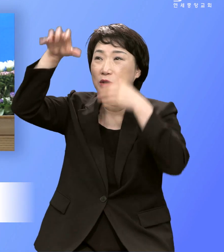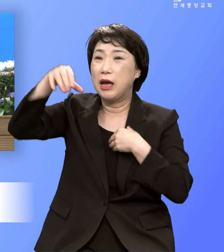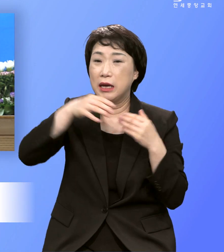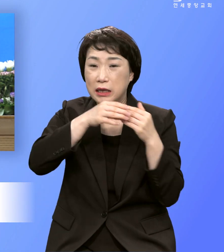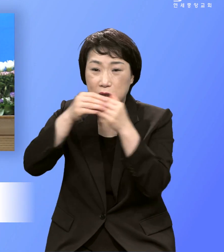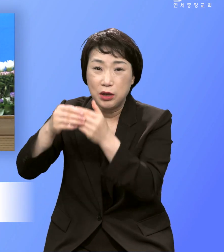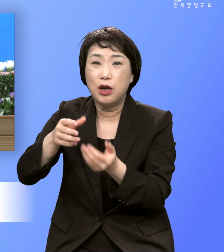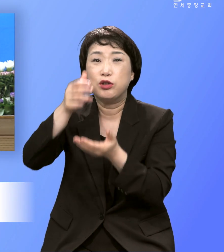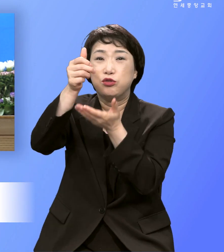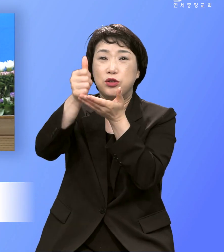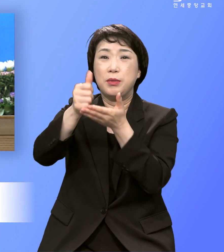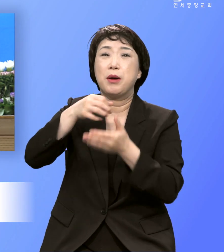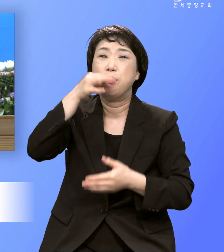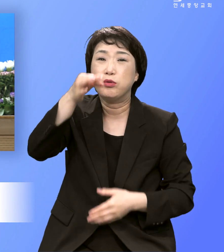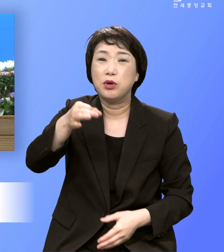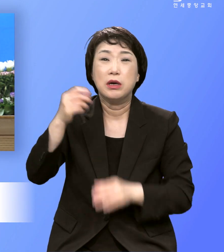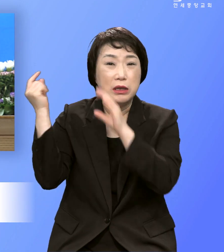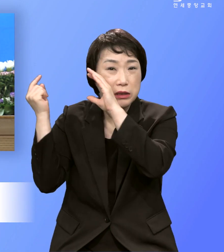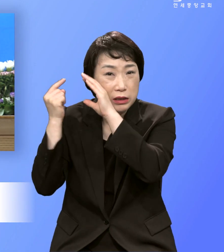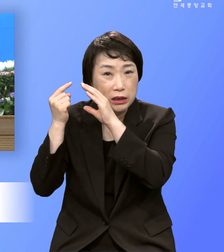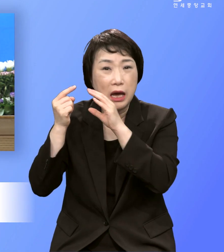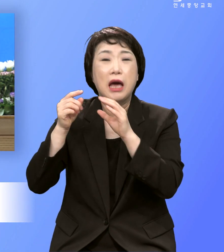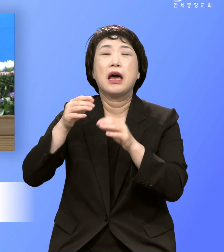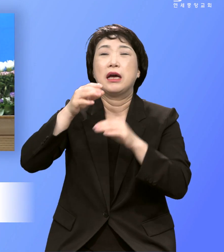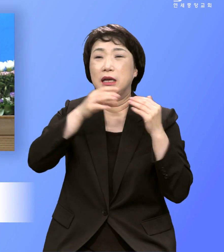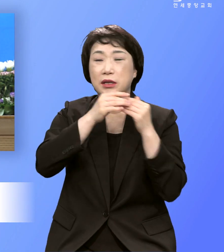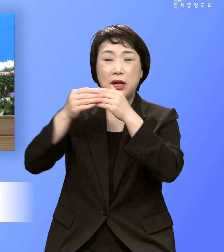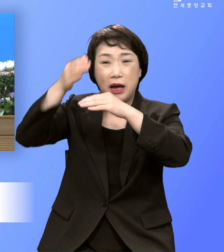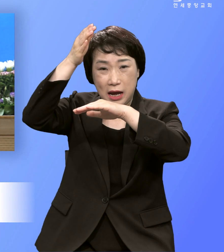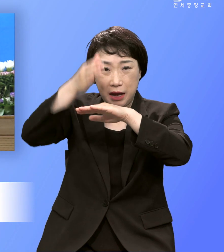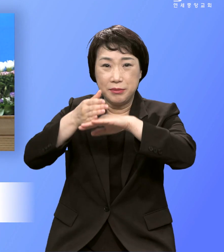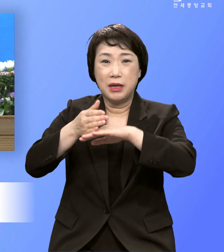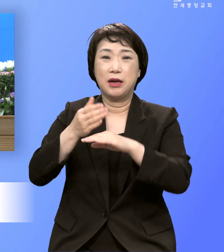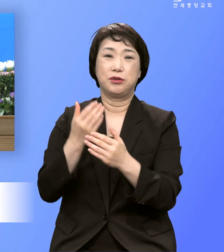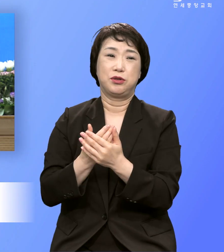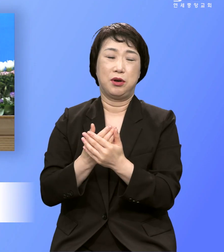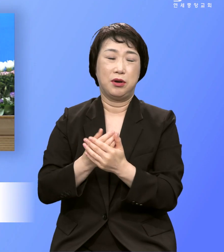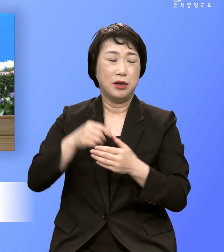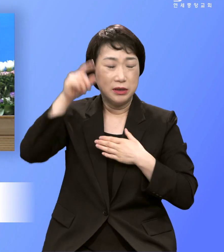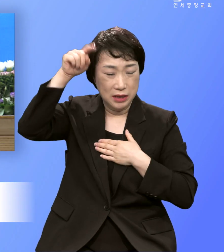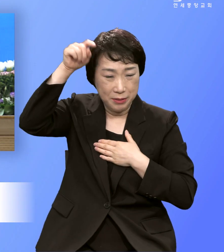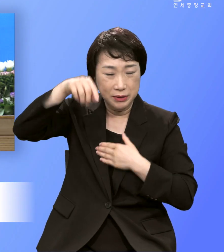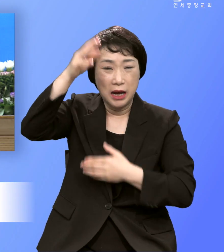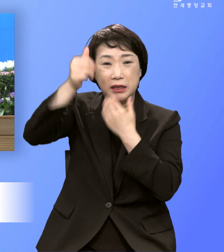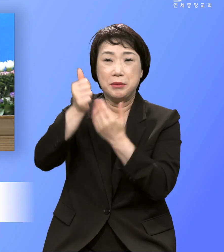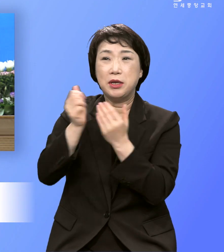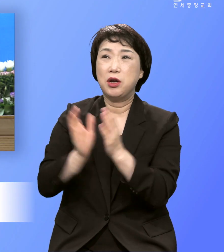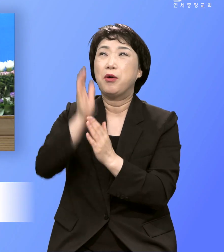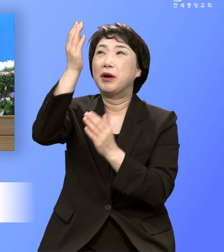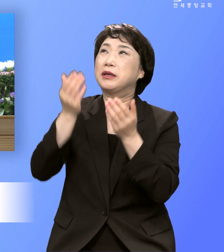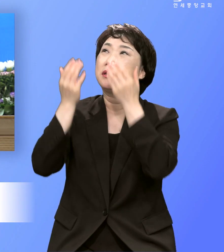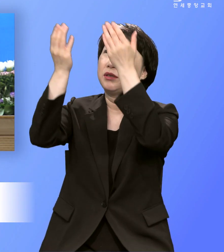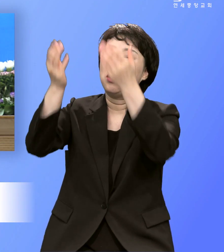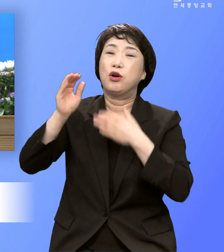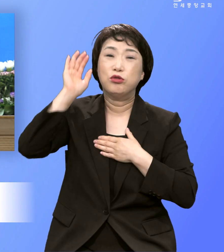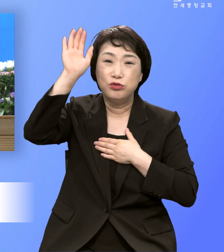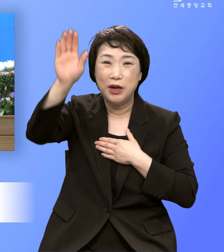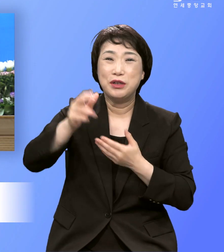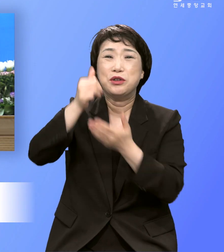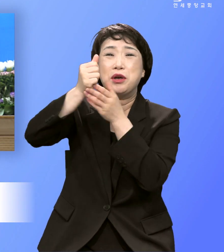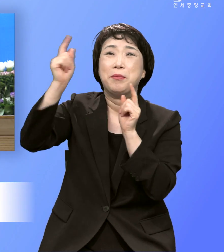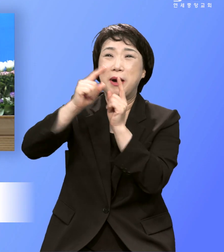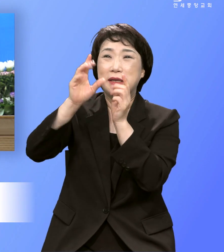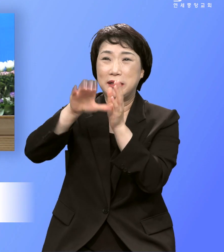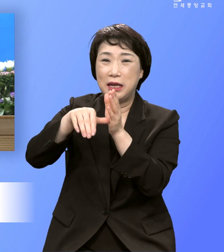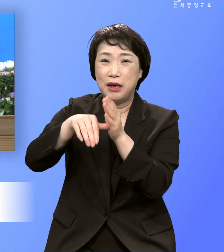인도하시는 주님의 목소리를 들을 수 있도록 인도하심에 감사하게 하여 주시사 날마다 하나님을 영화롭게 하며 나중에 주님 앞에 서는